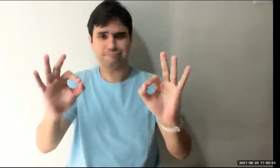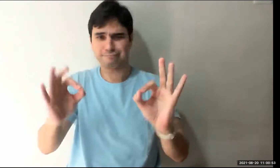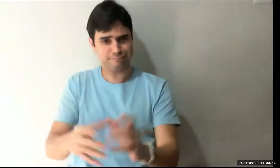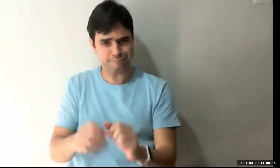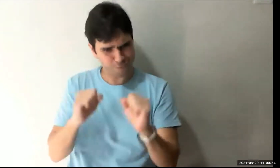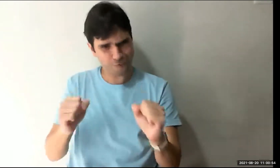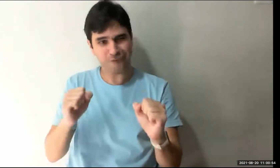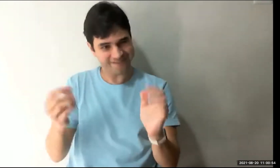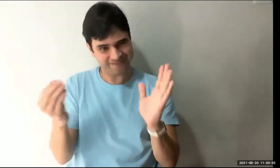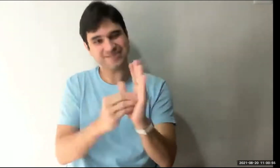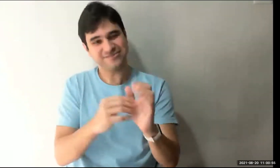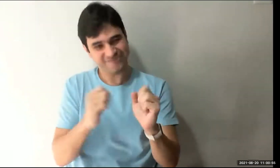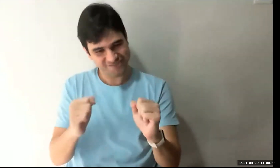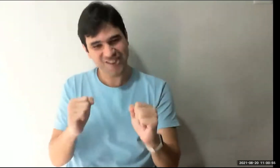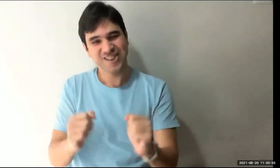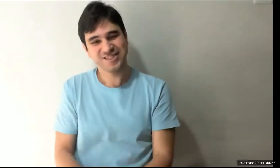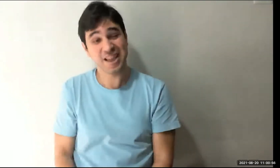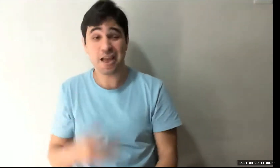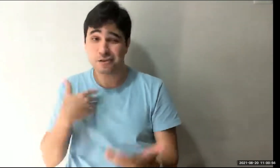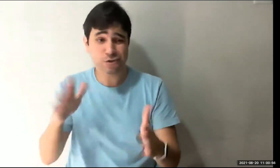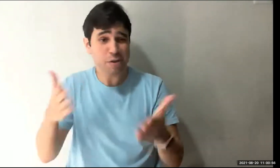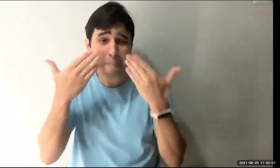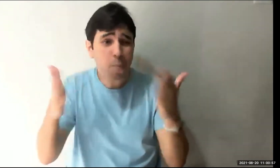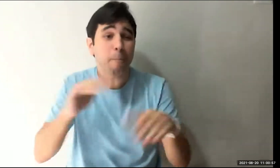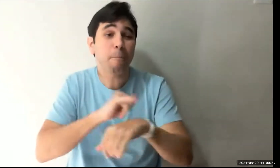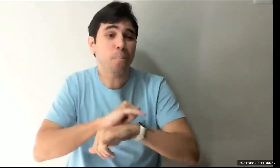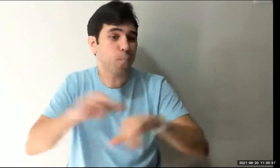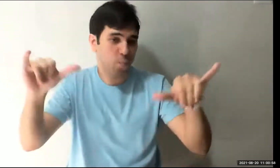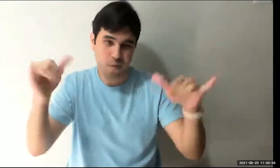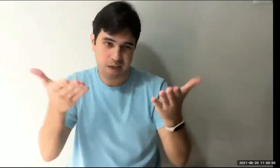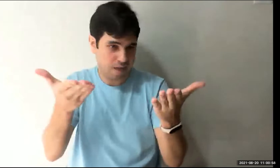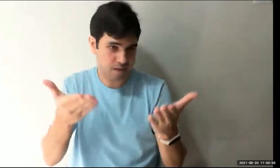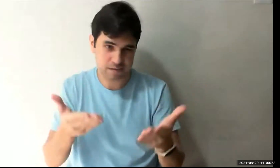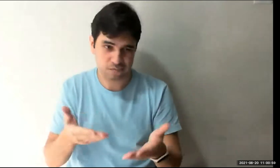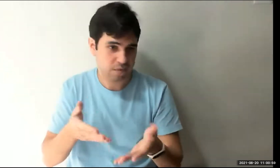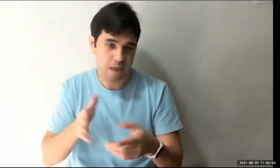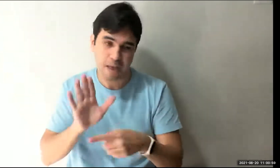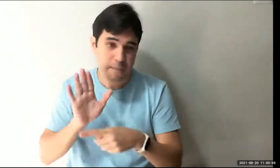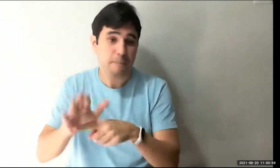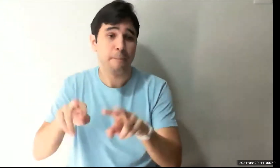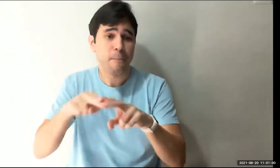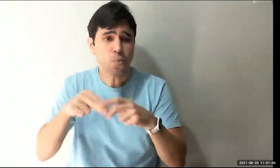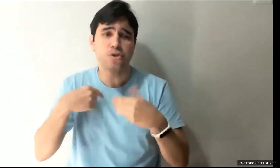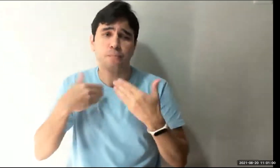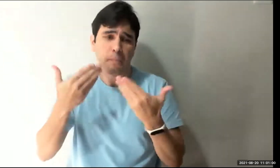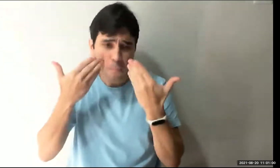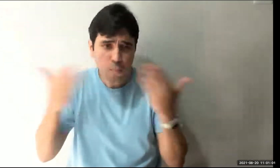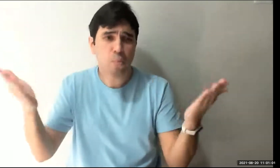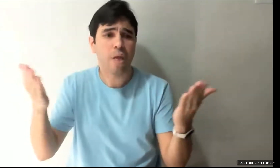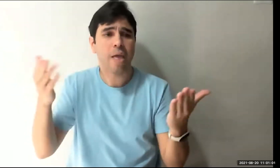Claro, seria ótimo. Pode, então, sim, incluam, por favor. Tá bom. Então, tá. É isso que eu quero mesmo. Eu quero propagar